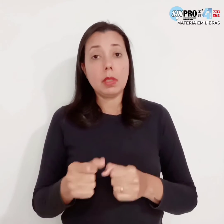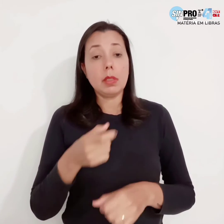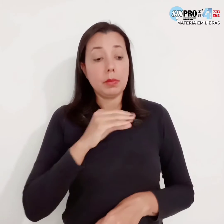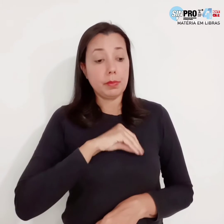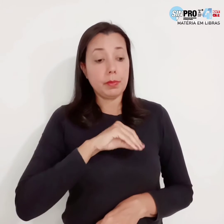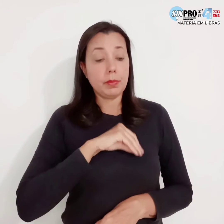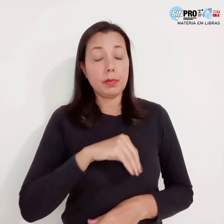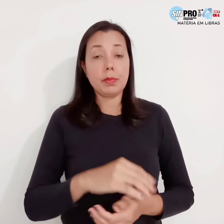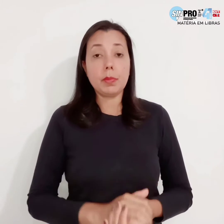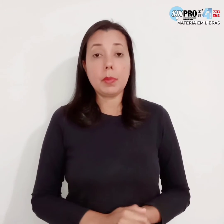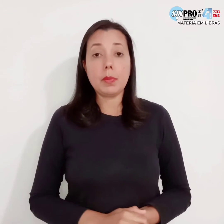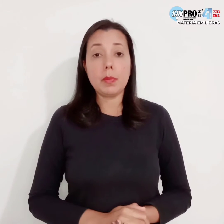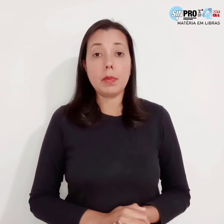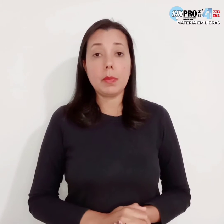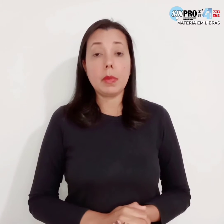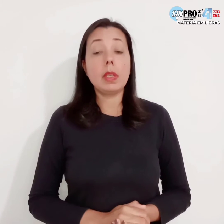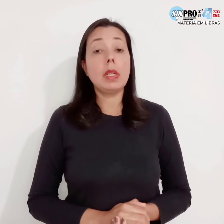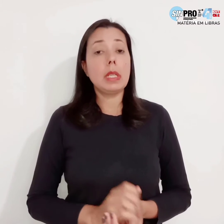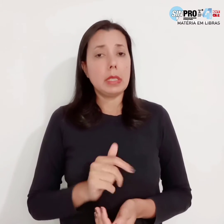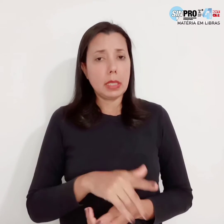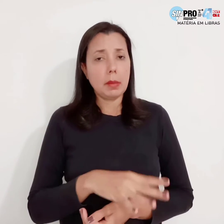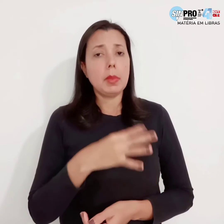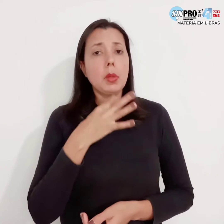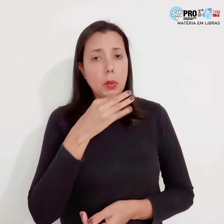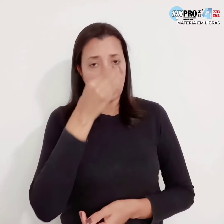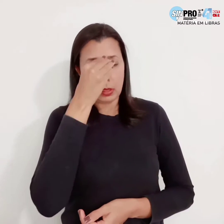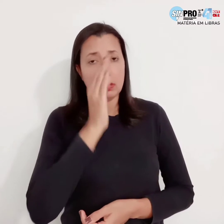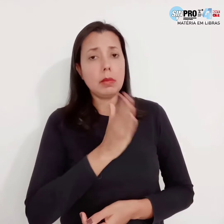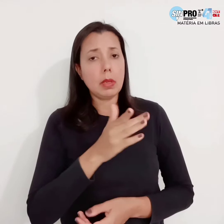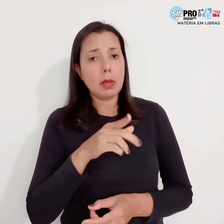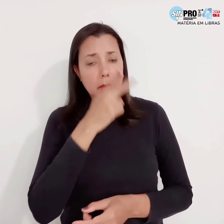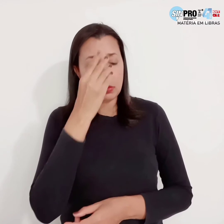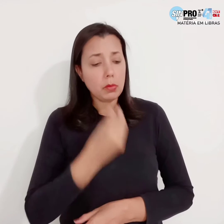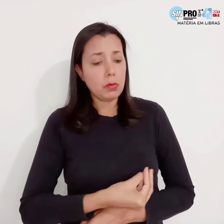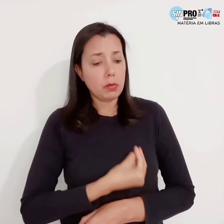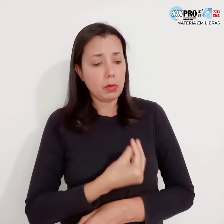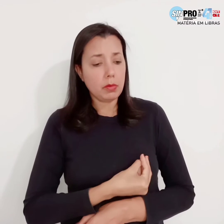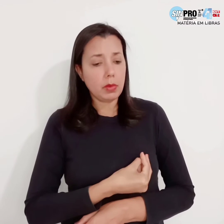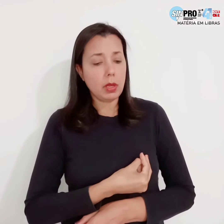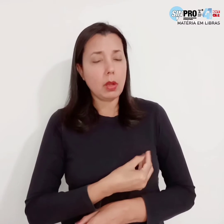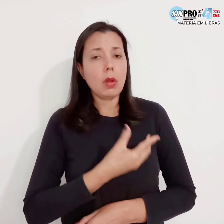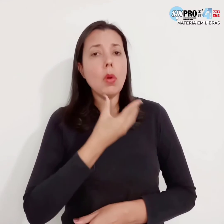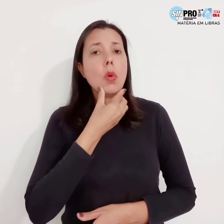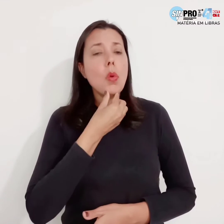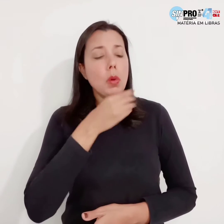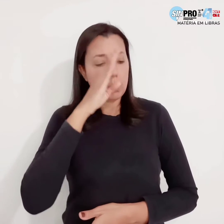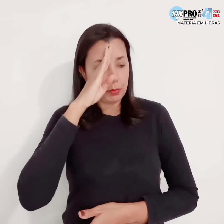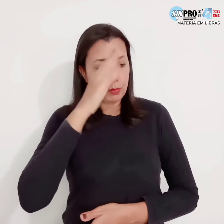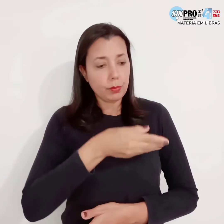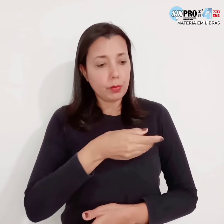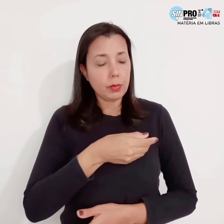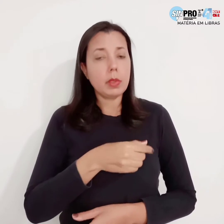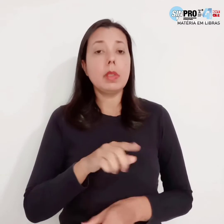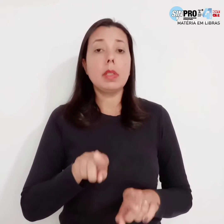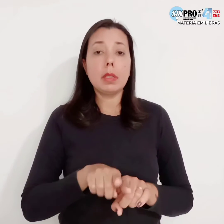aquisitivo, largamente conhecida por quem viveu na ditadura militar e nos